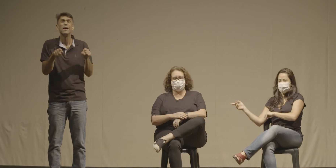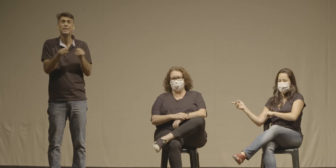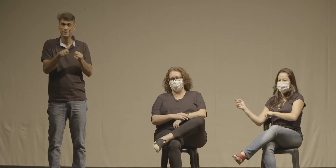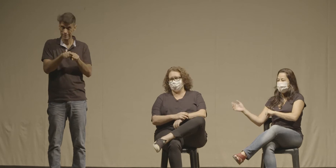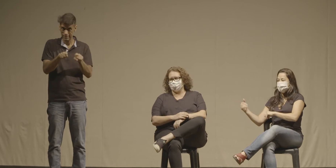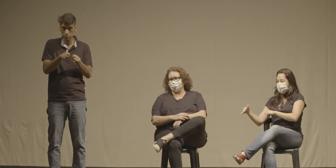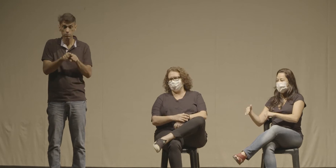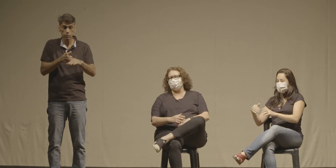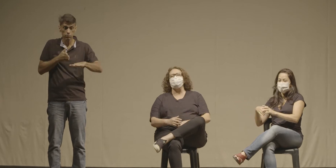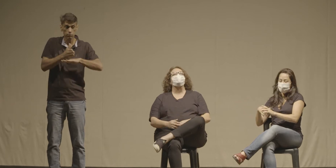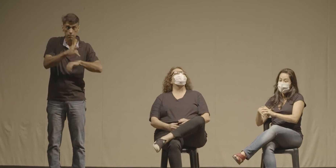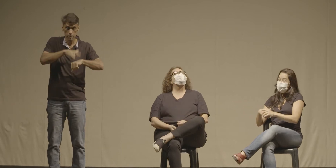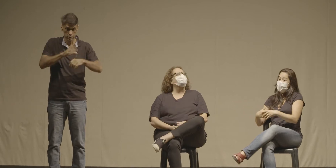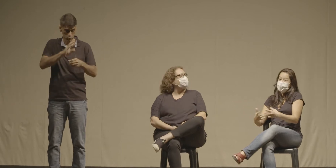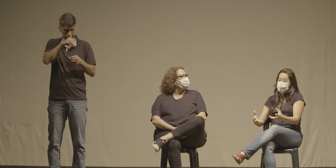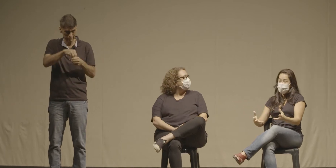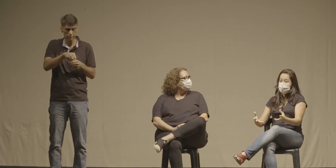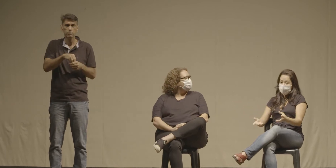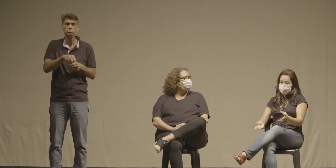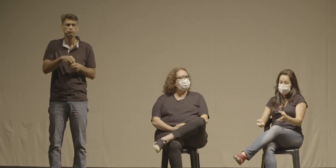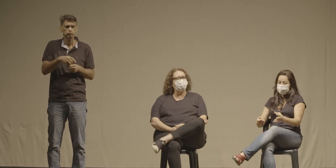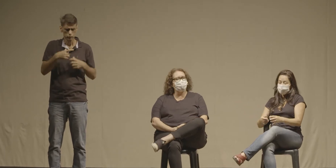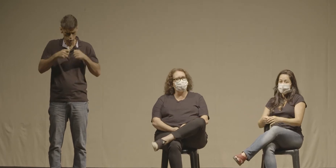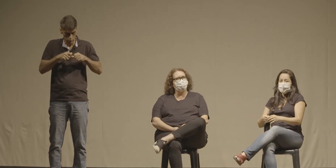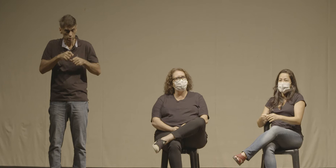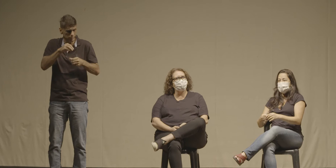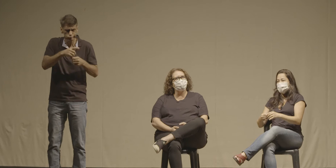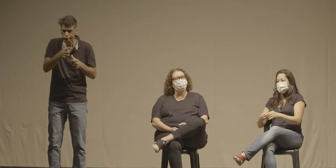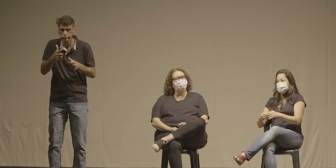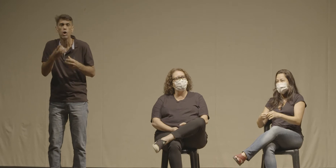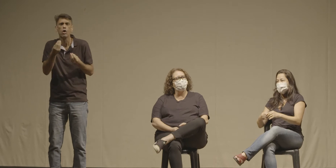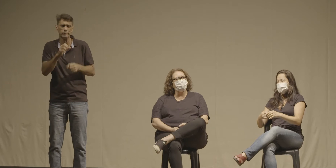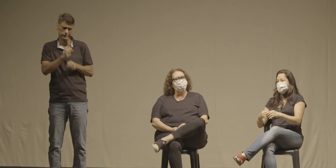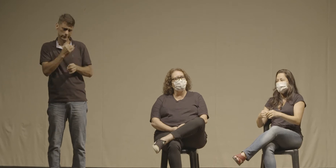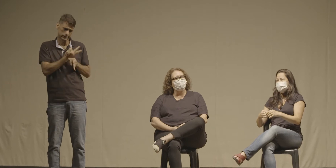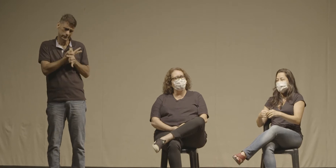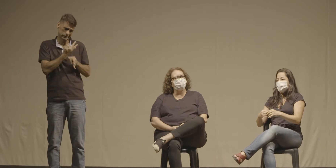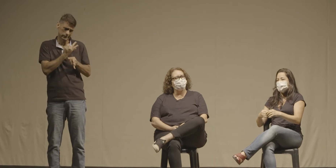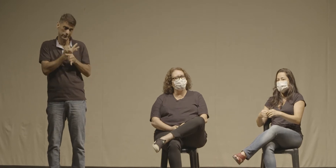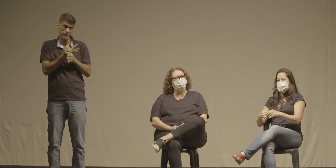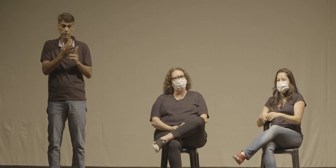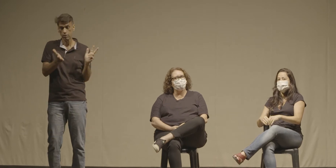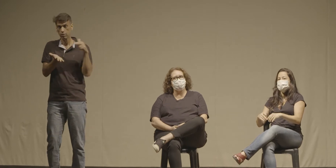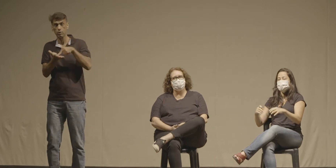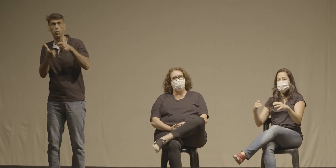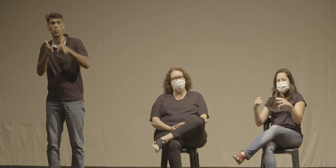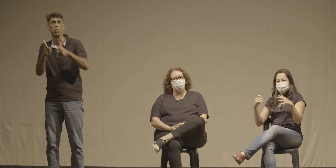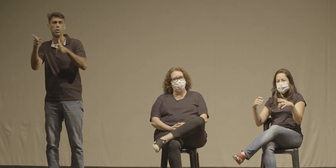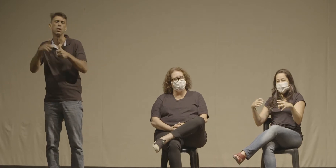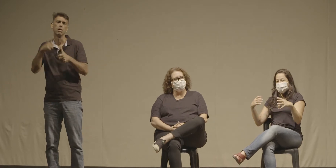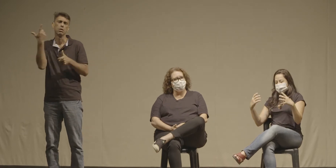permuta, na hora do almoço. Essa é a realidade que eu conheço. Em contrapartida, isso é interessante